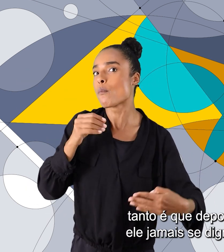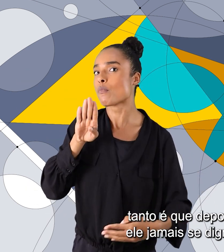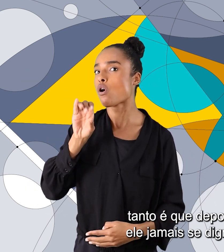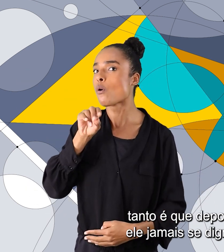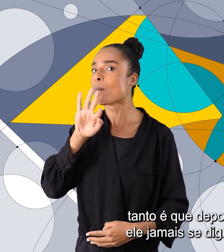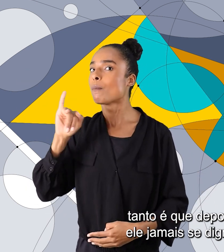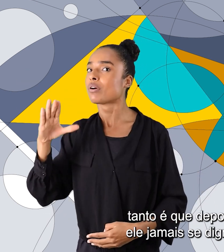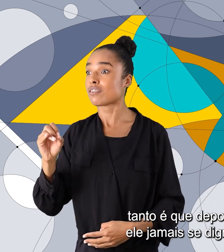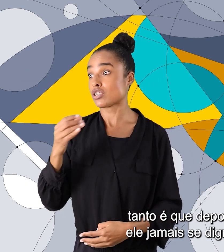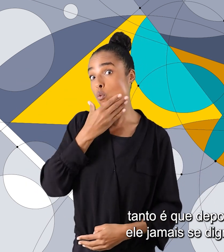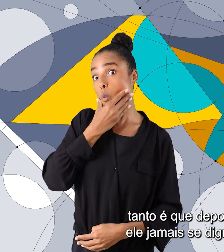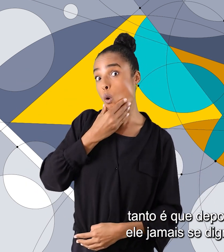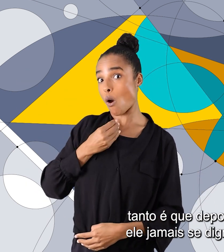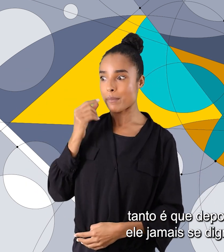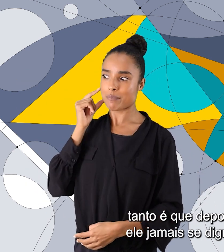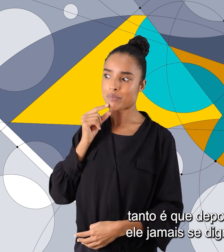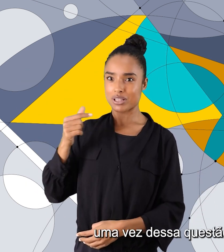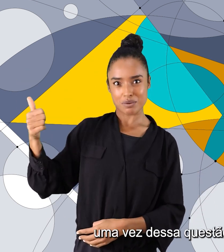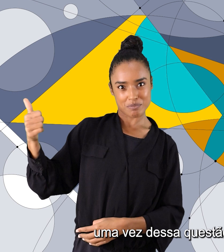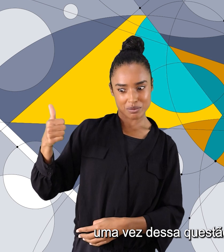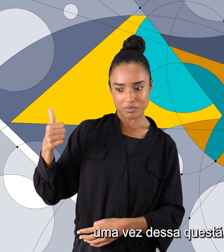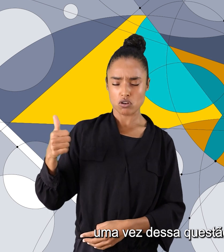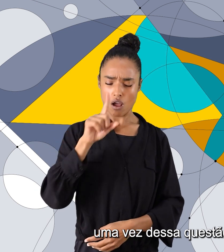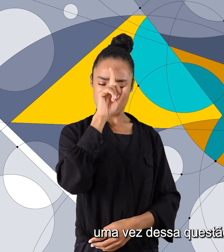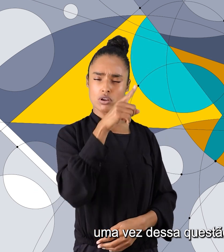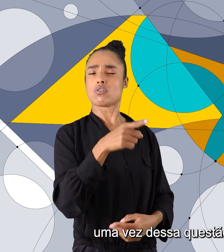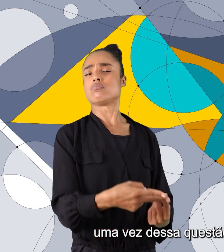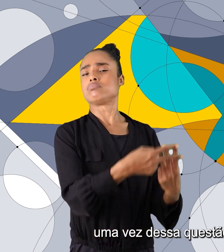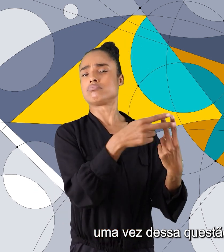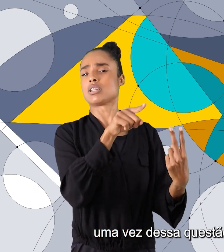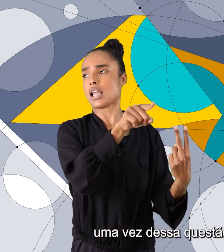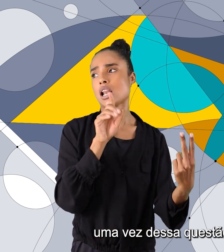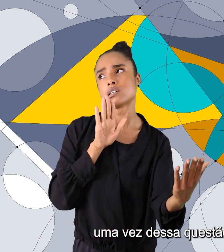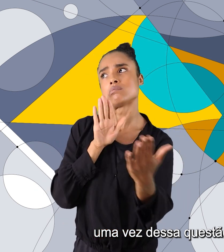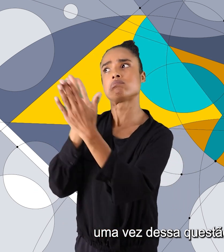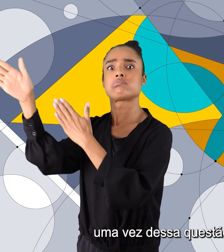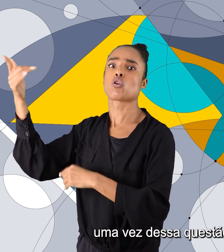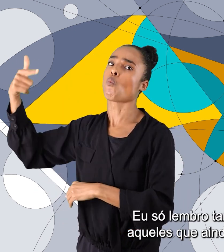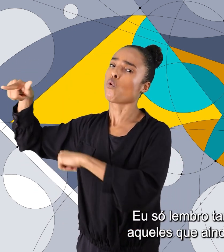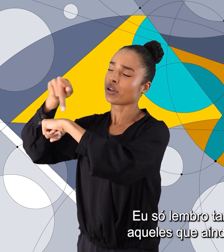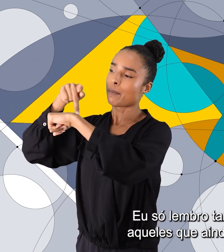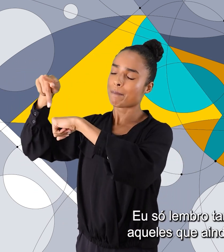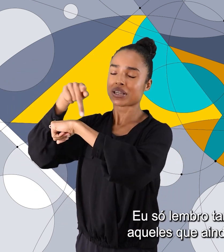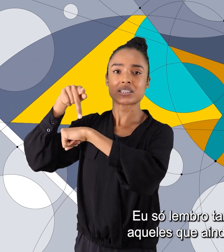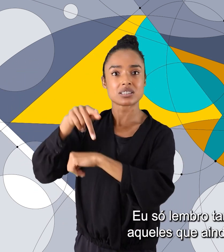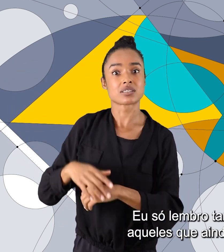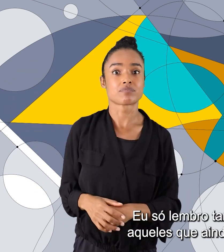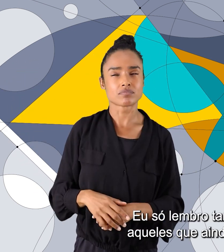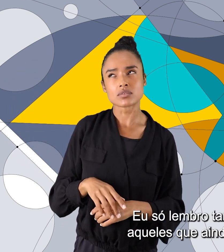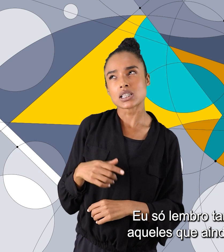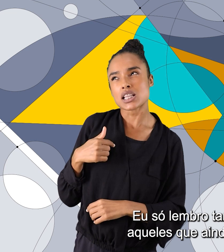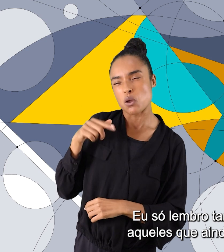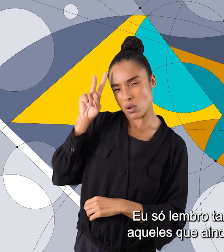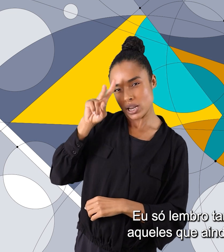depois, no exílio, ele jamais se digna a lembrar uma vez dessa questão da escravidão. Eu só lembro também,